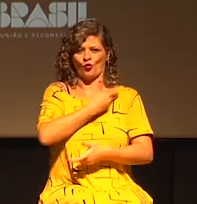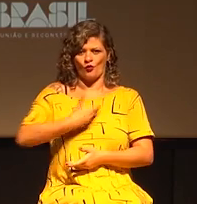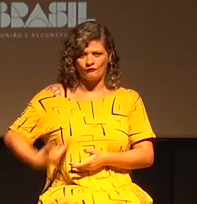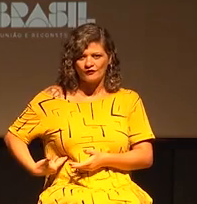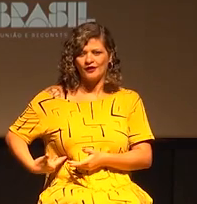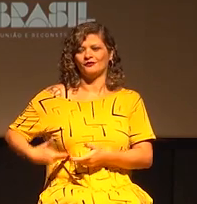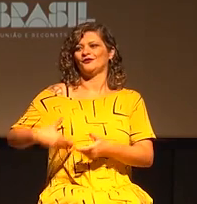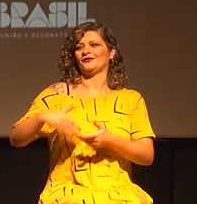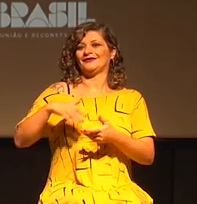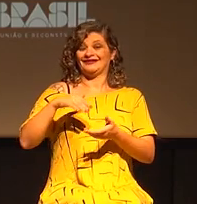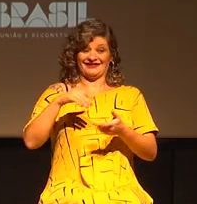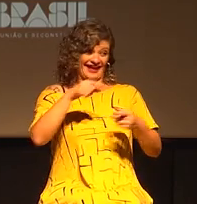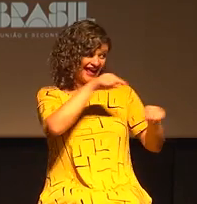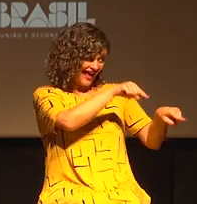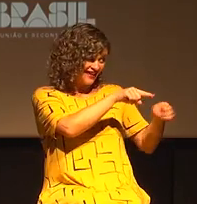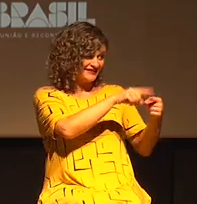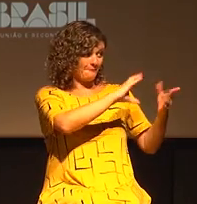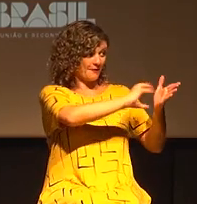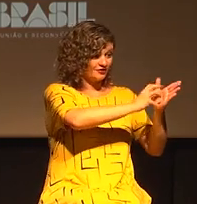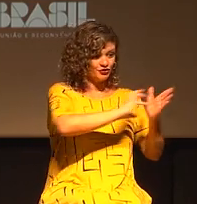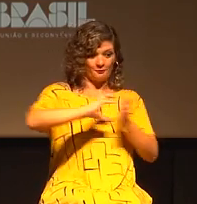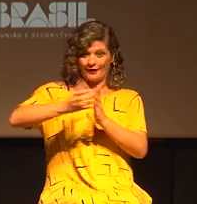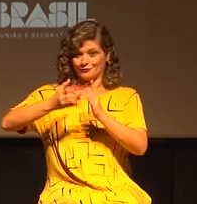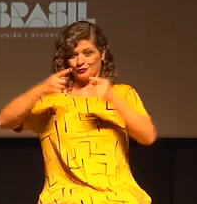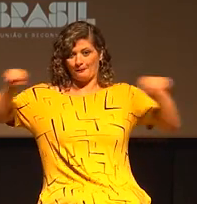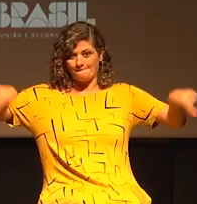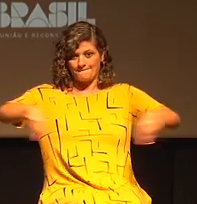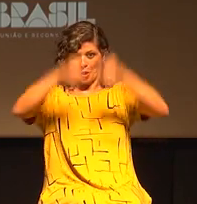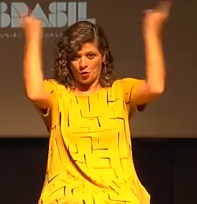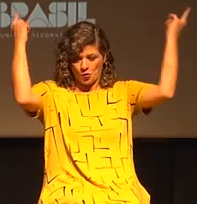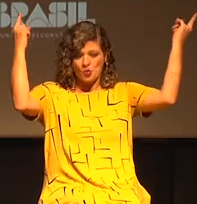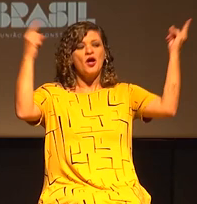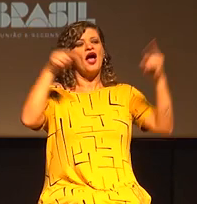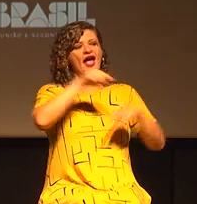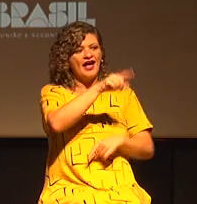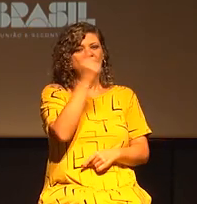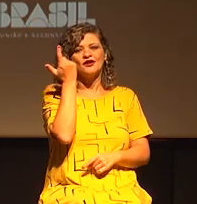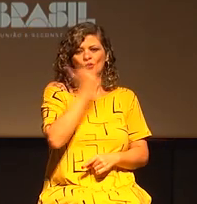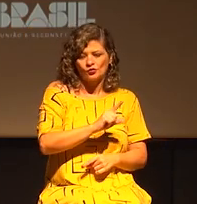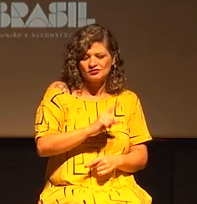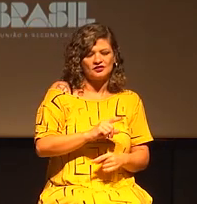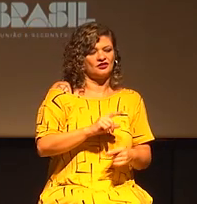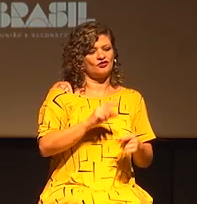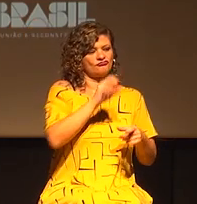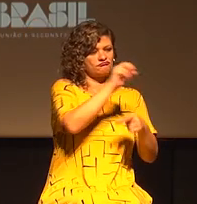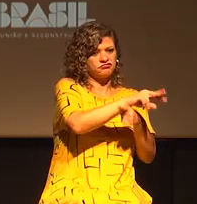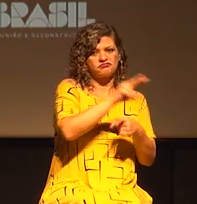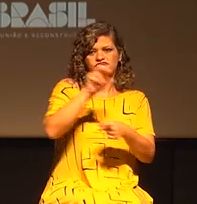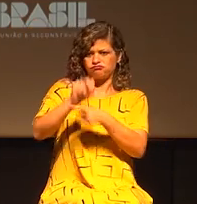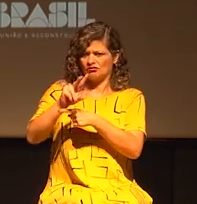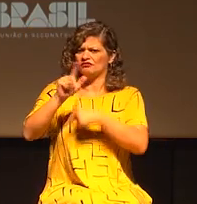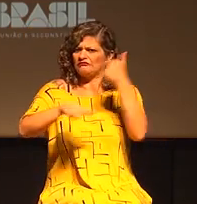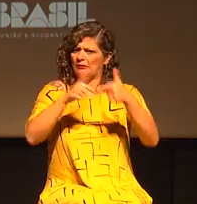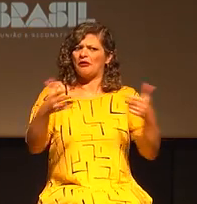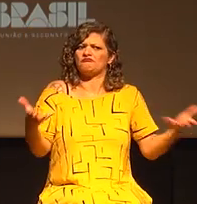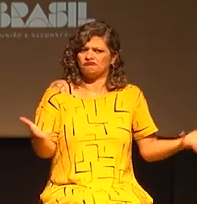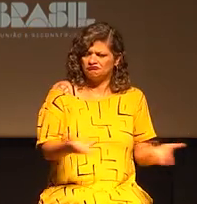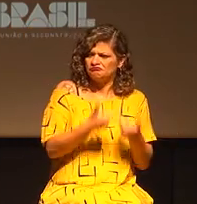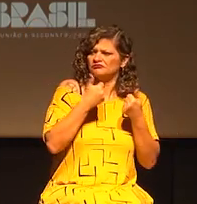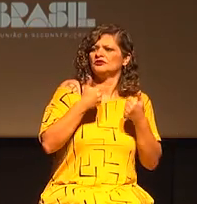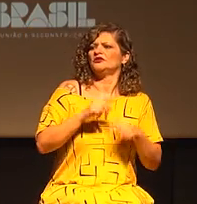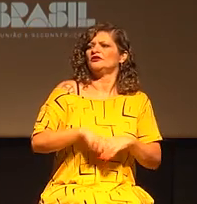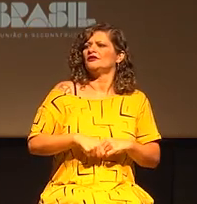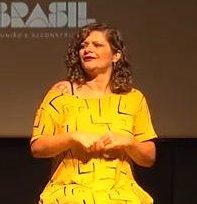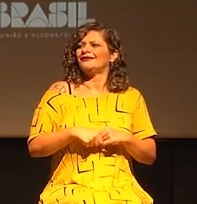vamos dizer opostos entre si e que conseguiu né fazer coisas incríveis em escala depois Fi candidato a